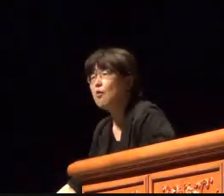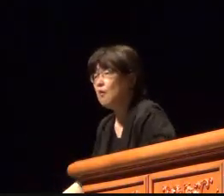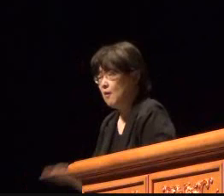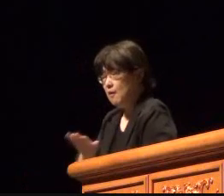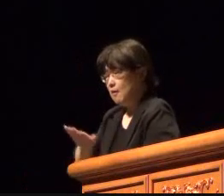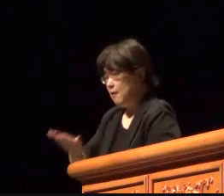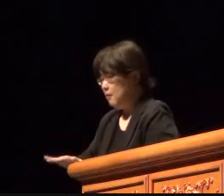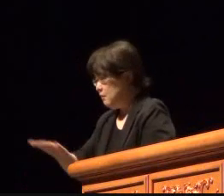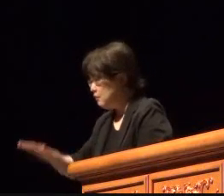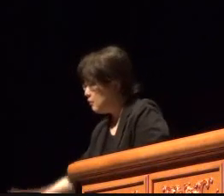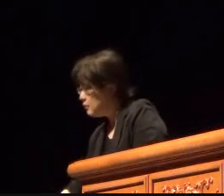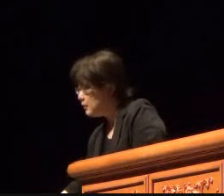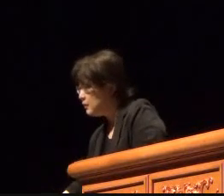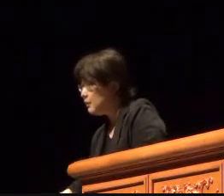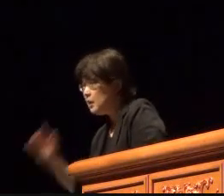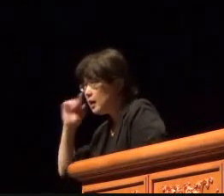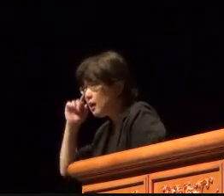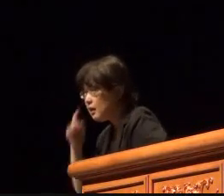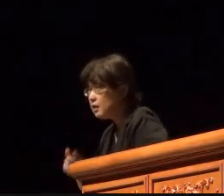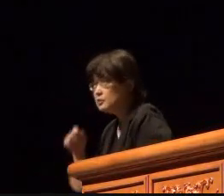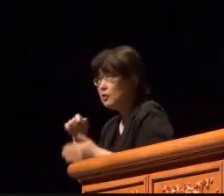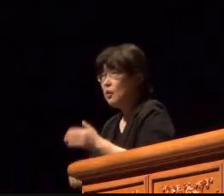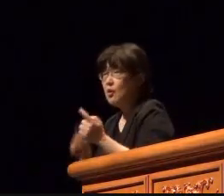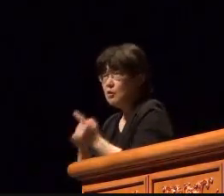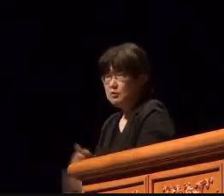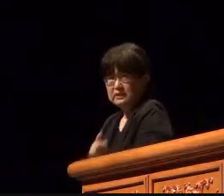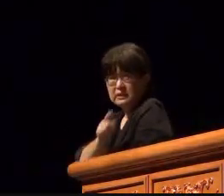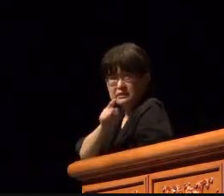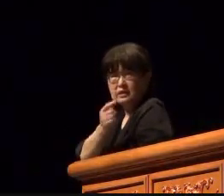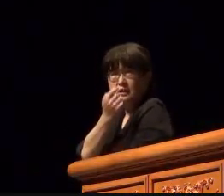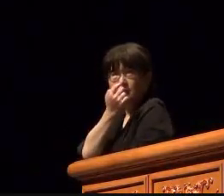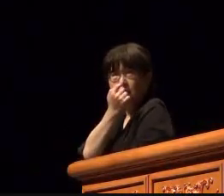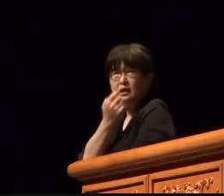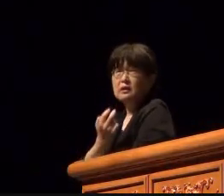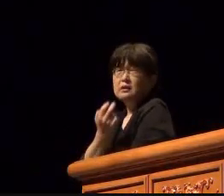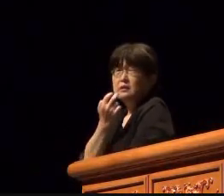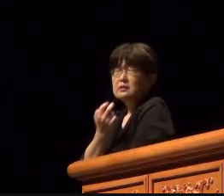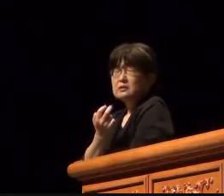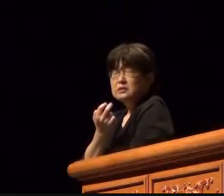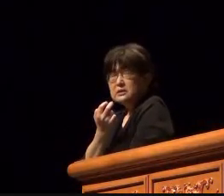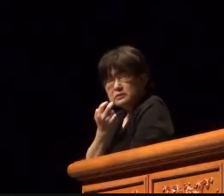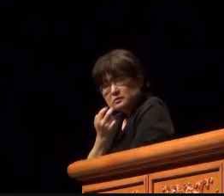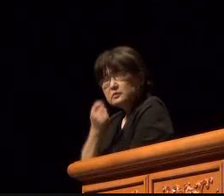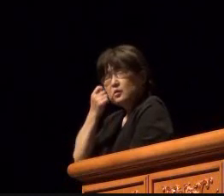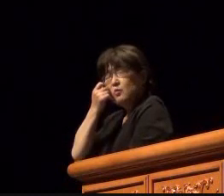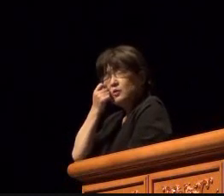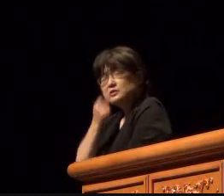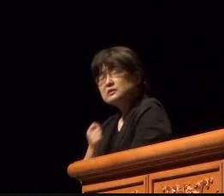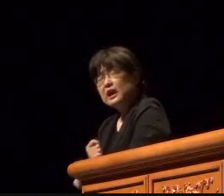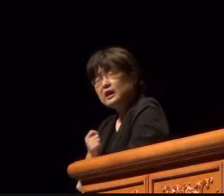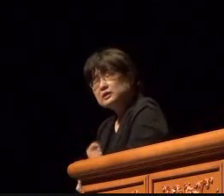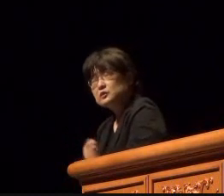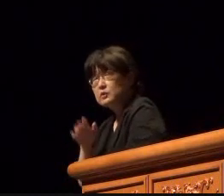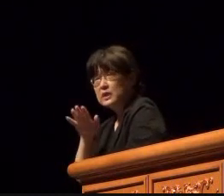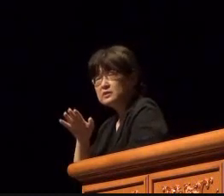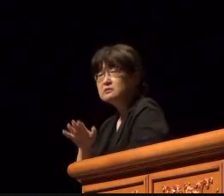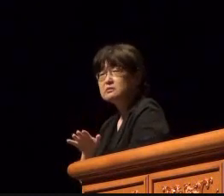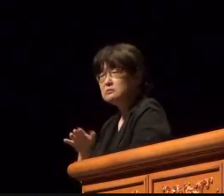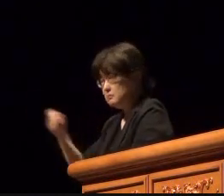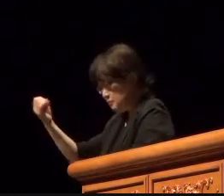えると、落合さん、私息するのがつらいのです。